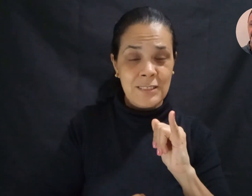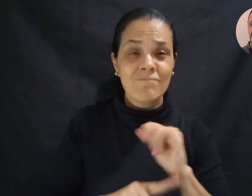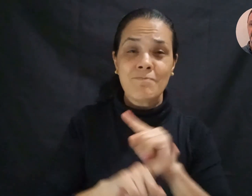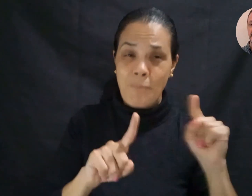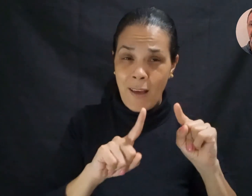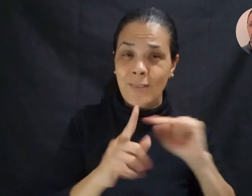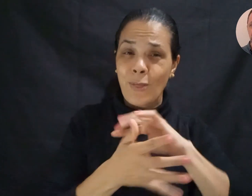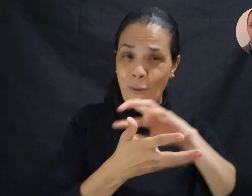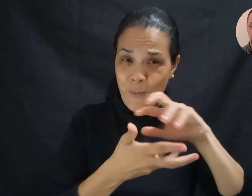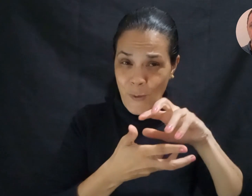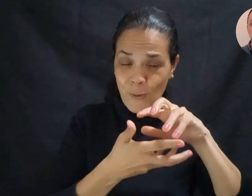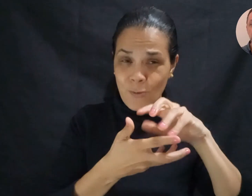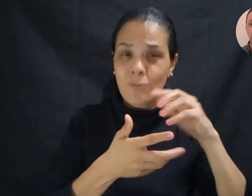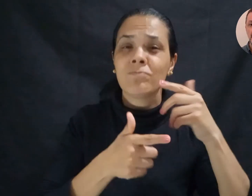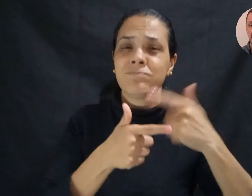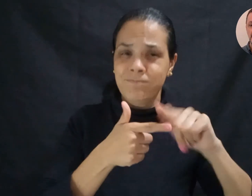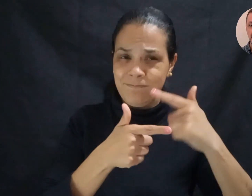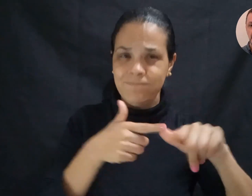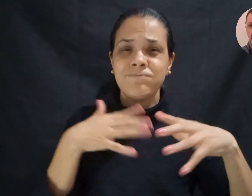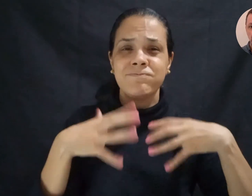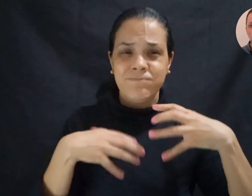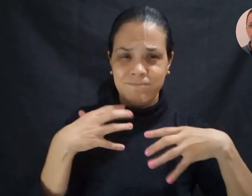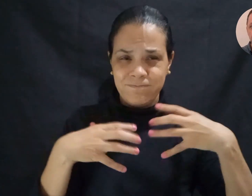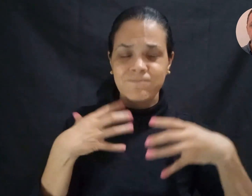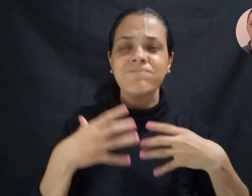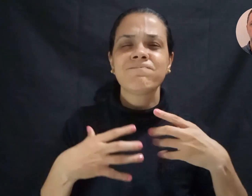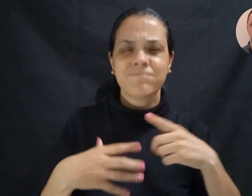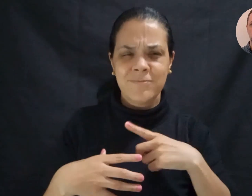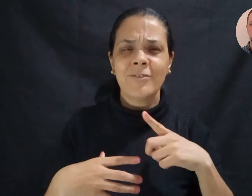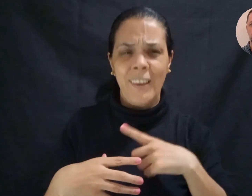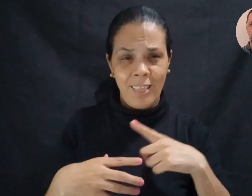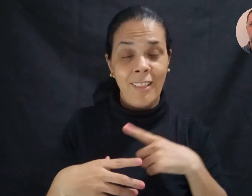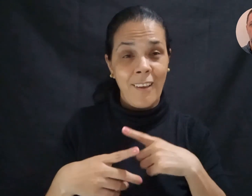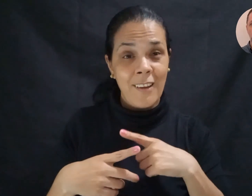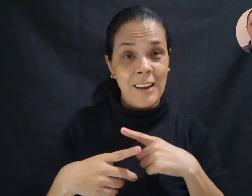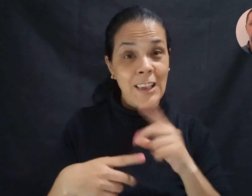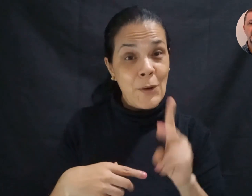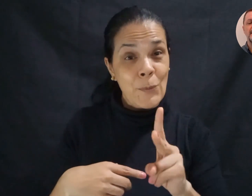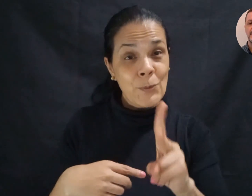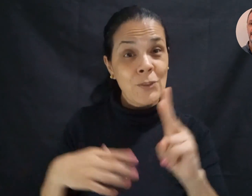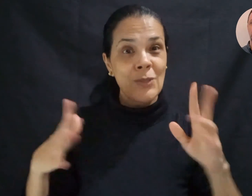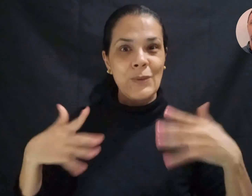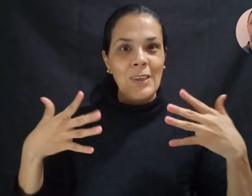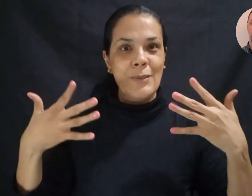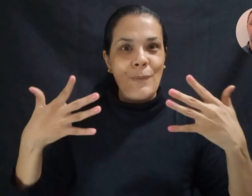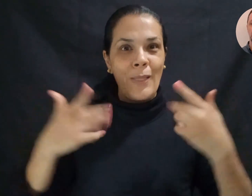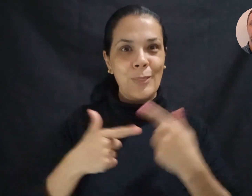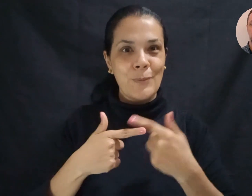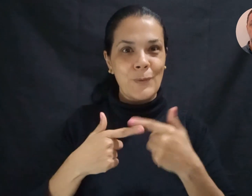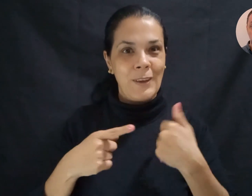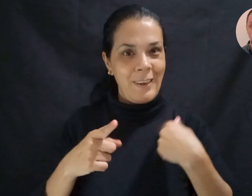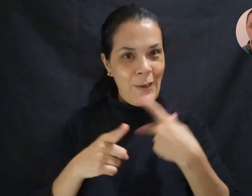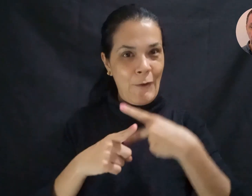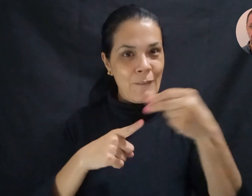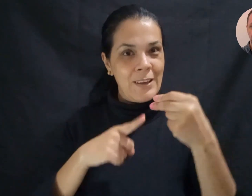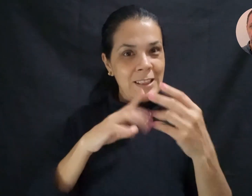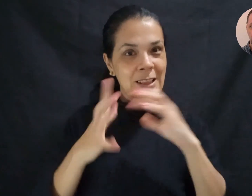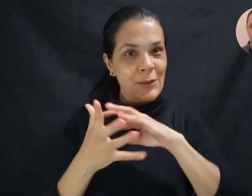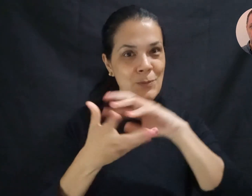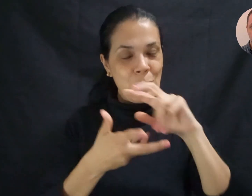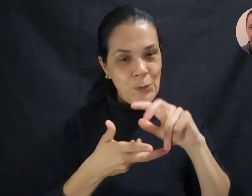tereis aflições, mas tende bom ânimo. Eu venci o mundo. O que isso tem a ver com tranquilidade?